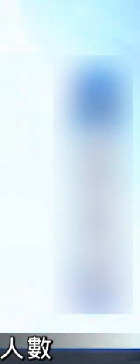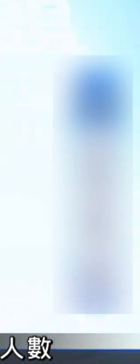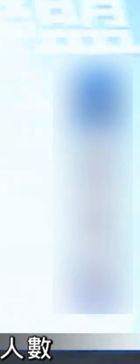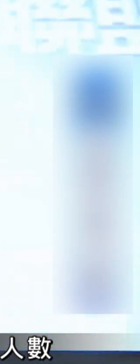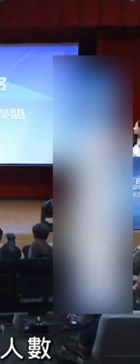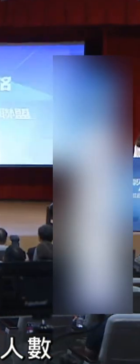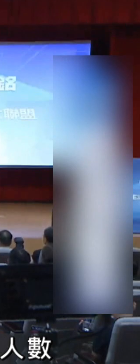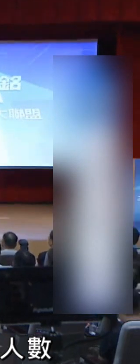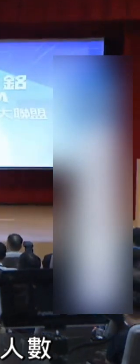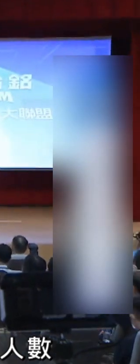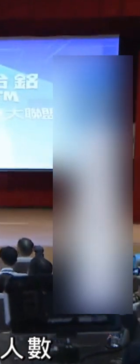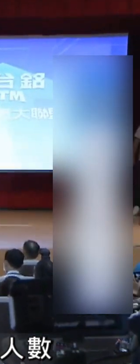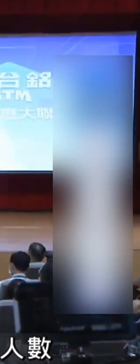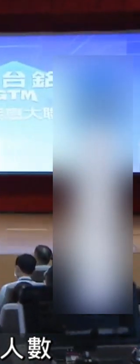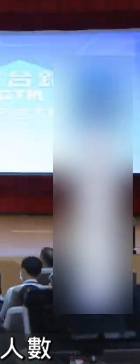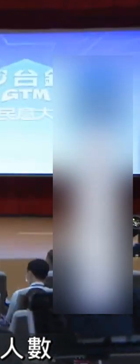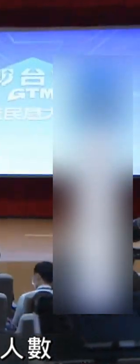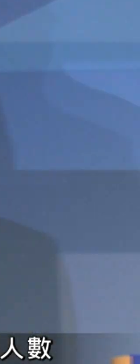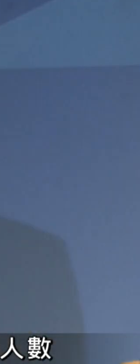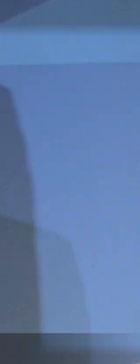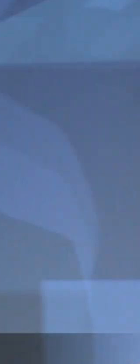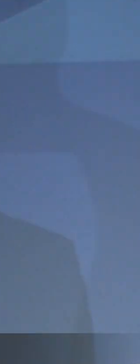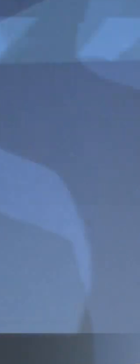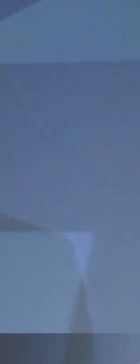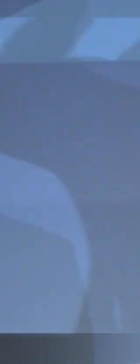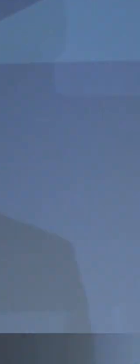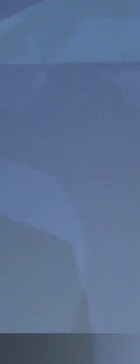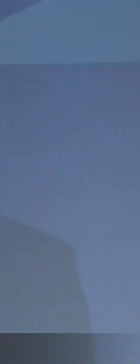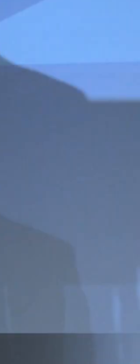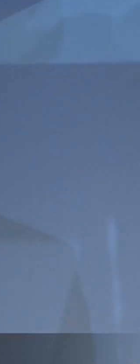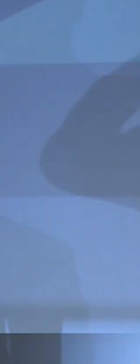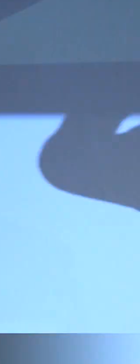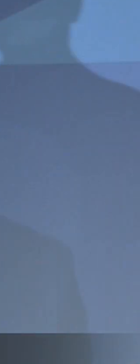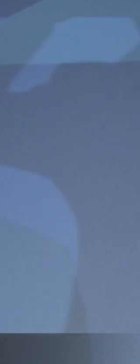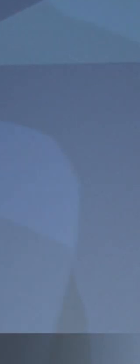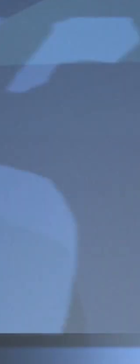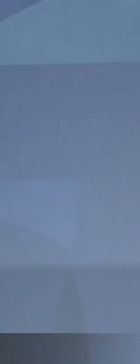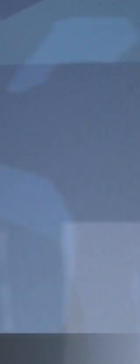289,667份才可登记。记者欧荣、张子佳综合报道。